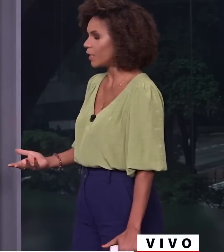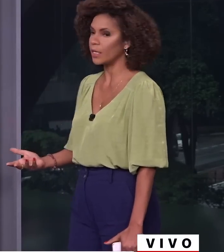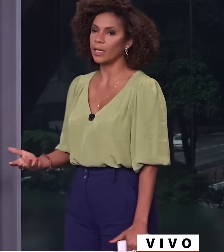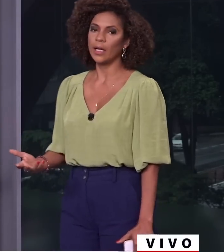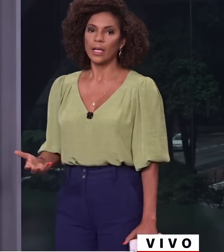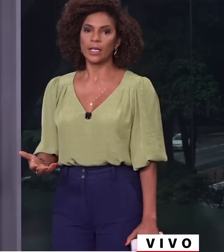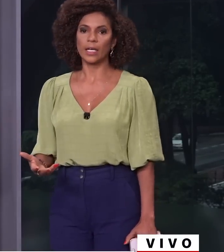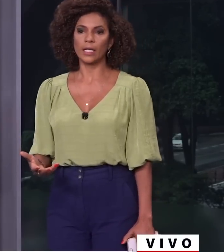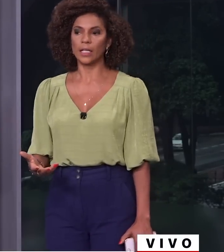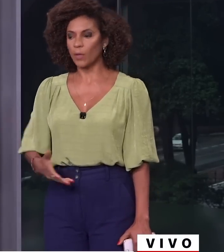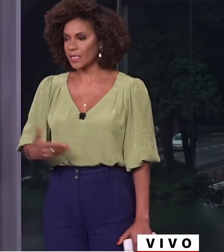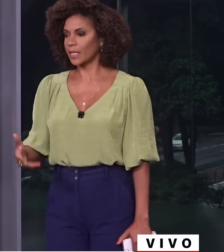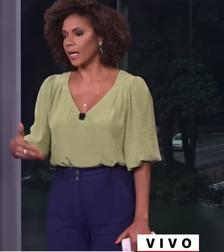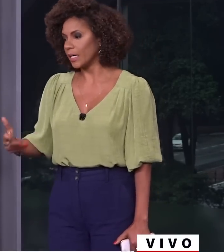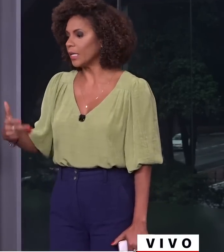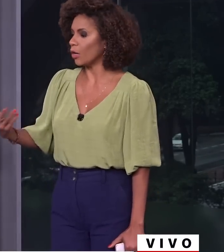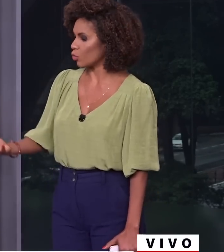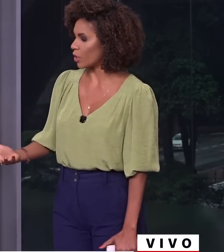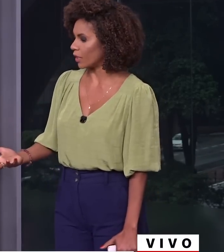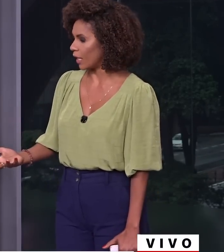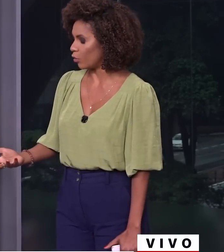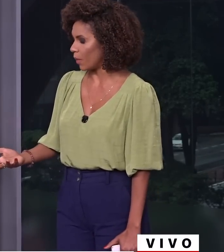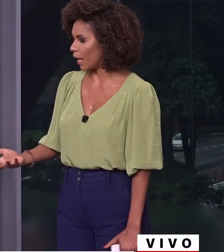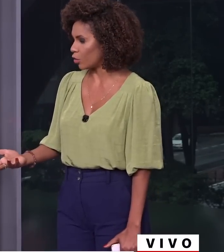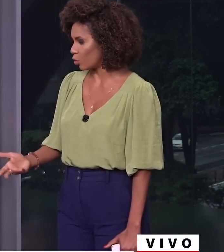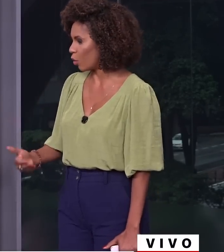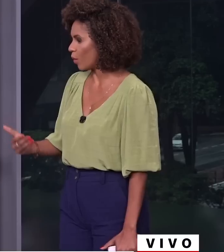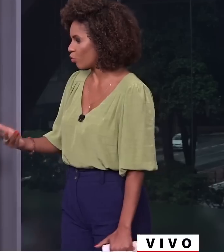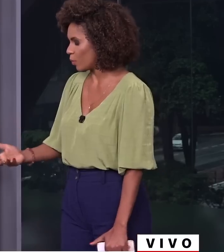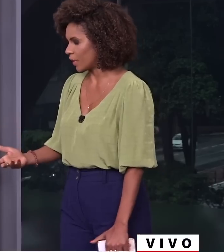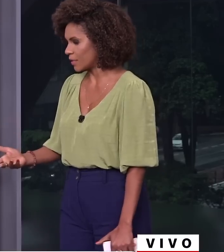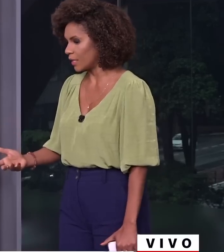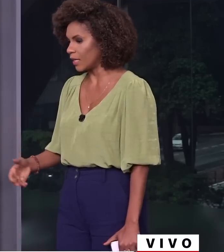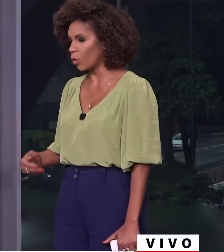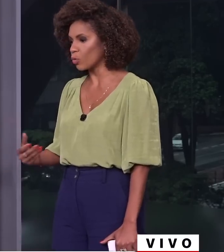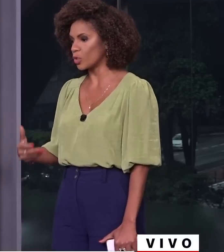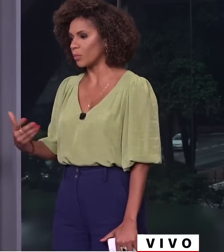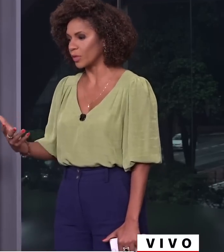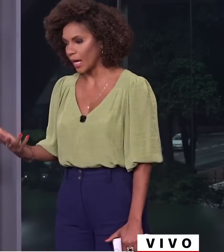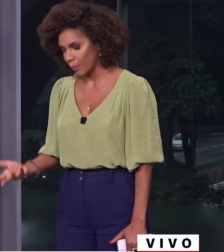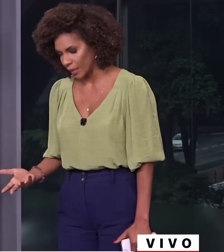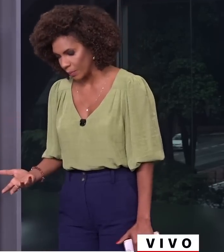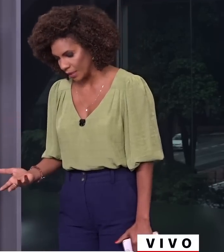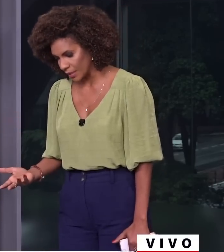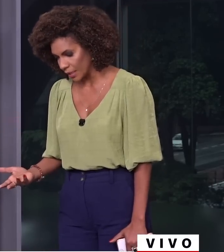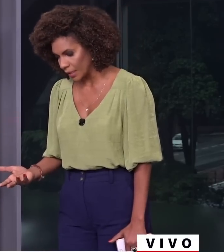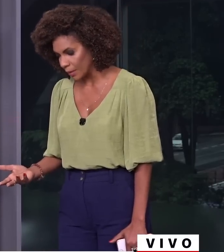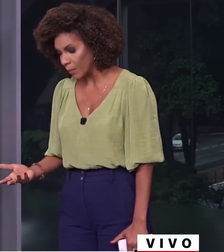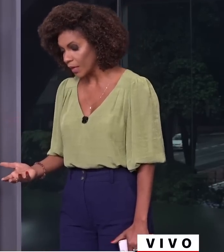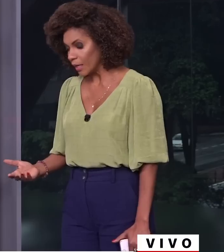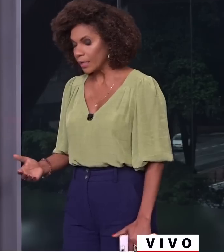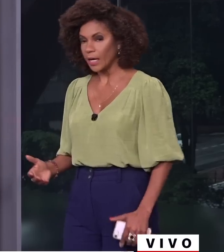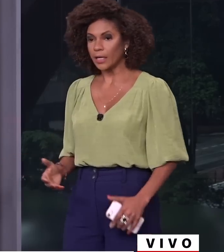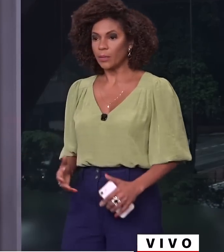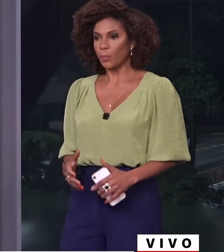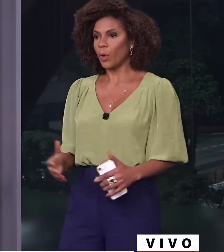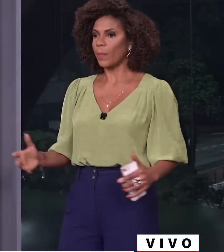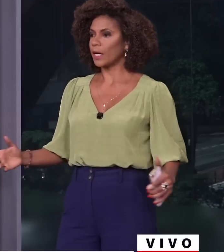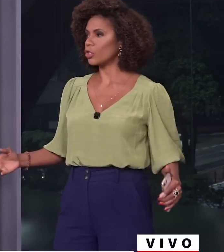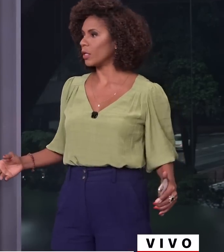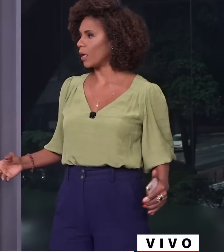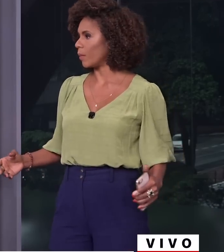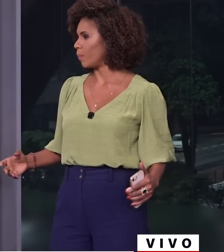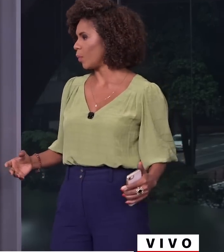rimo de família e que não aceitaria um salário baixo como é o de Brasília ou se mudar para Brasília e aí